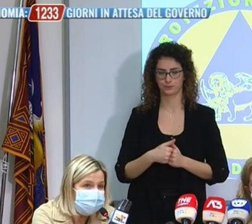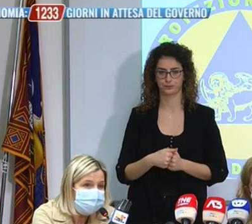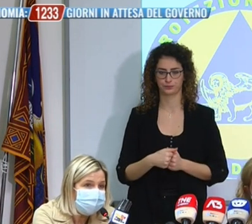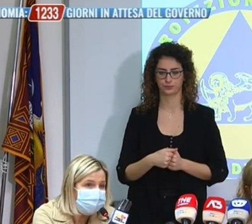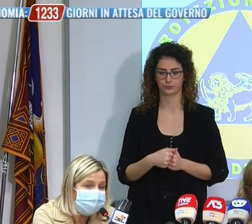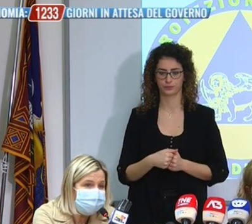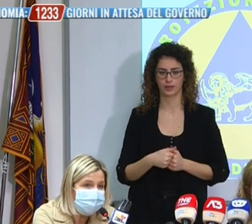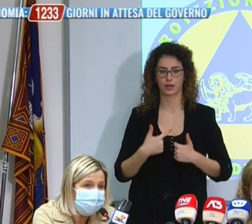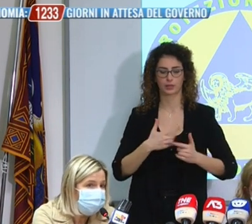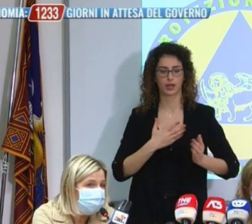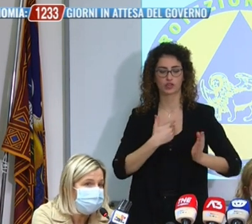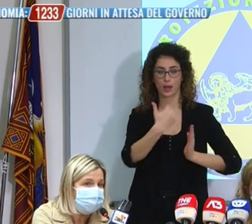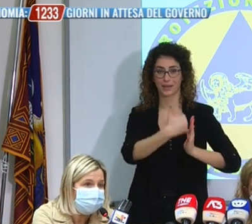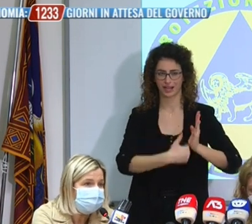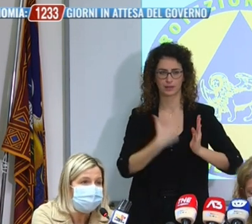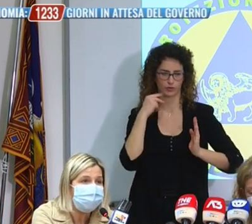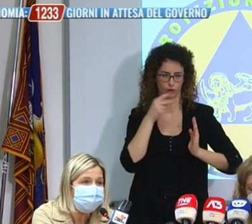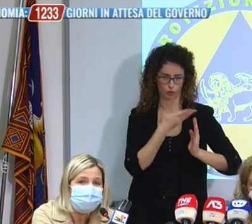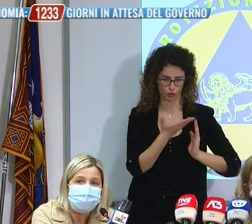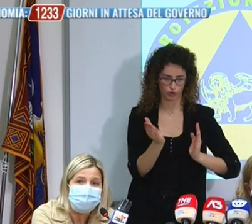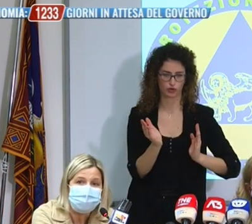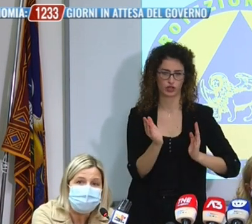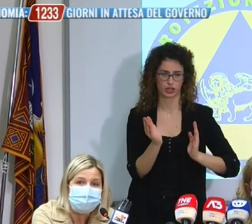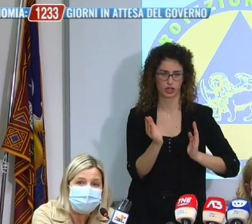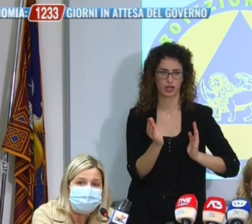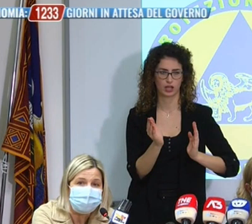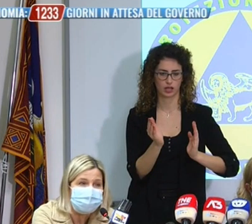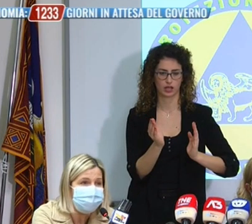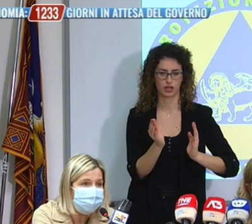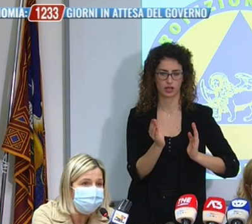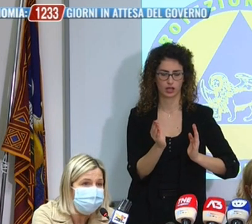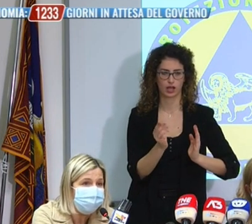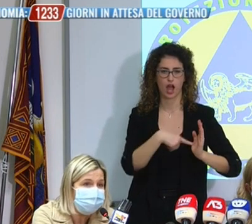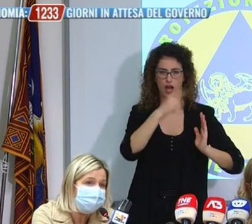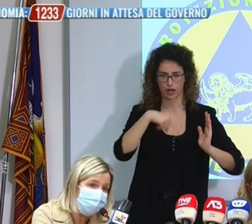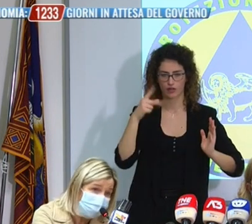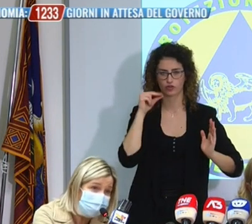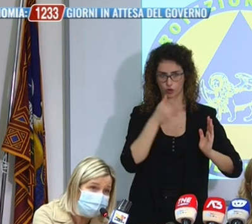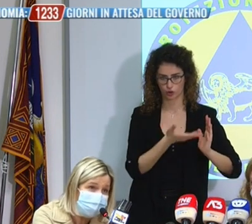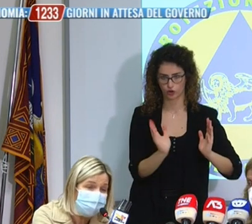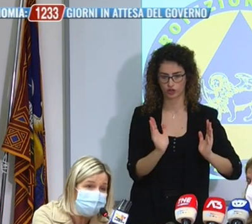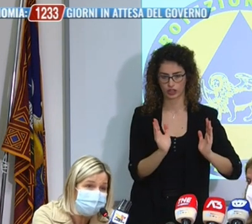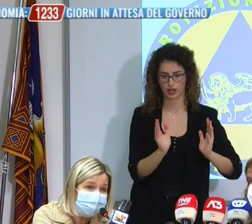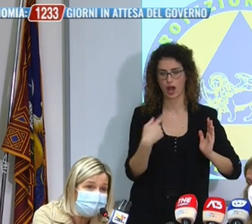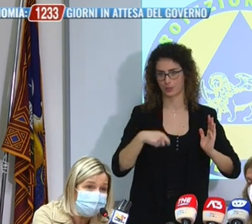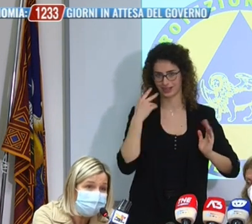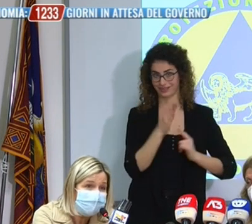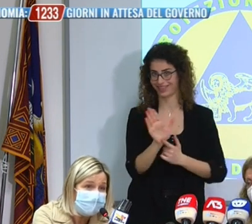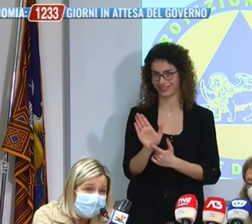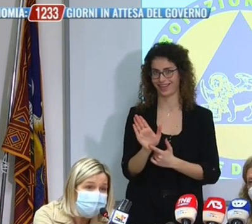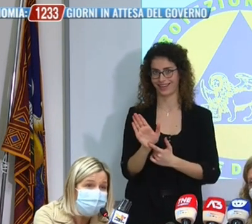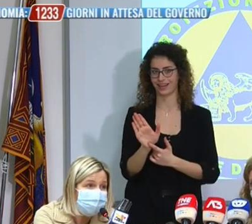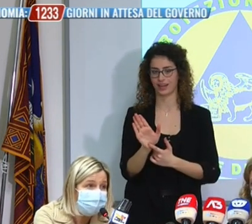base ai parametri che voi conoscete, i tachimetri, i grafici che voi conoscete, che sono quelli che vi ha fatto vedere il